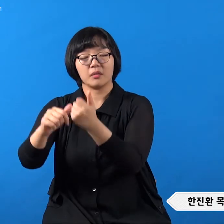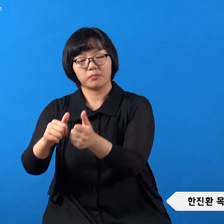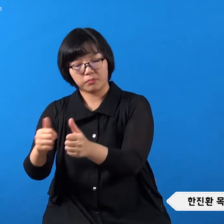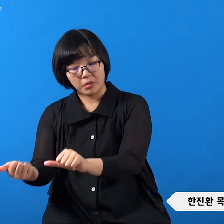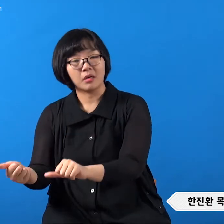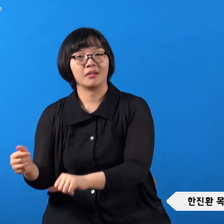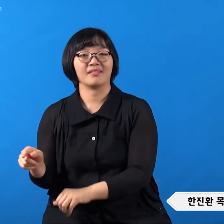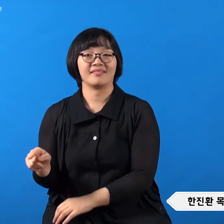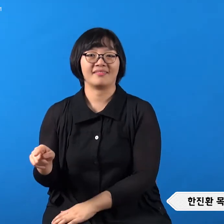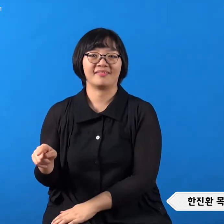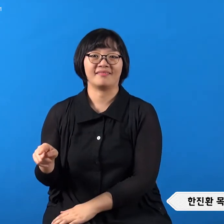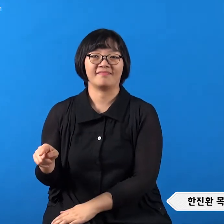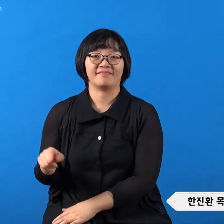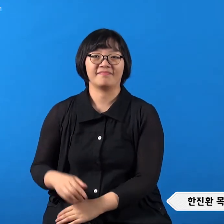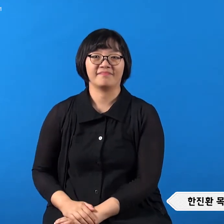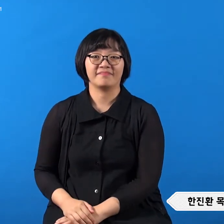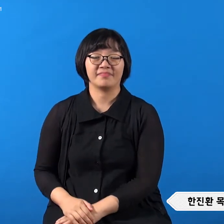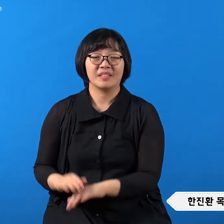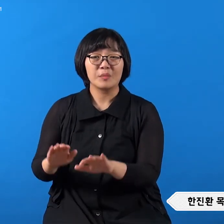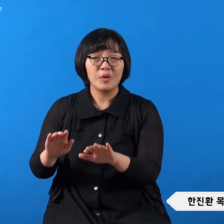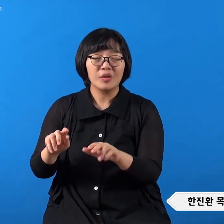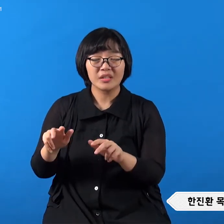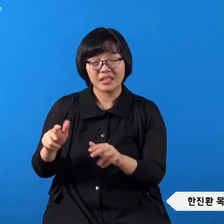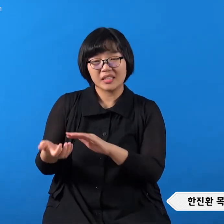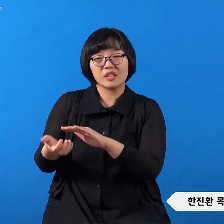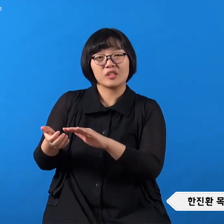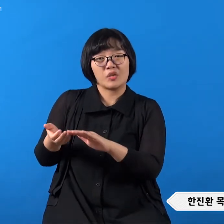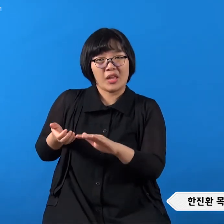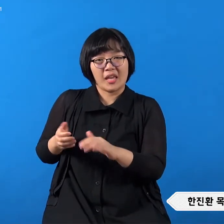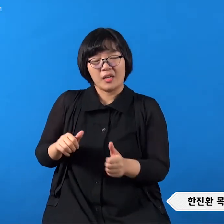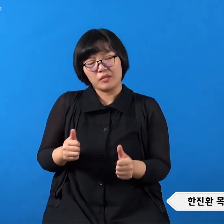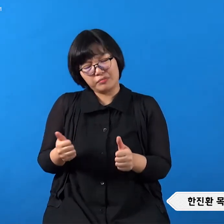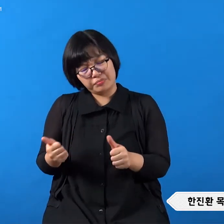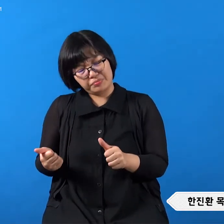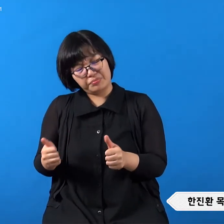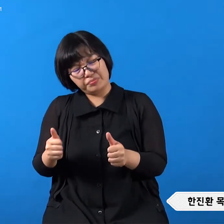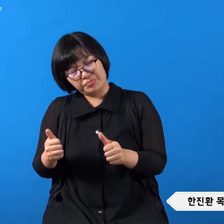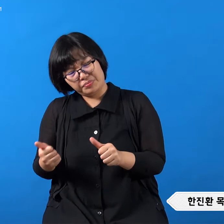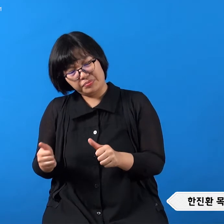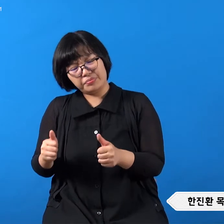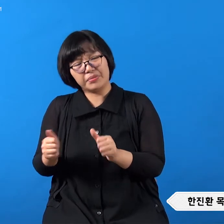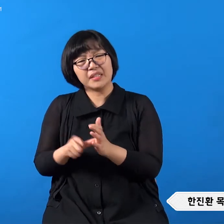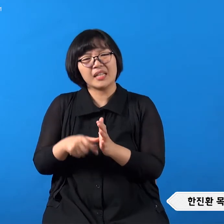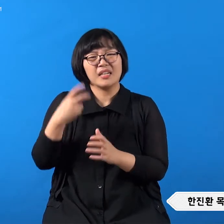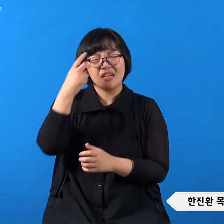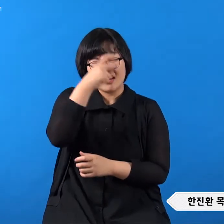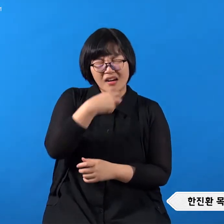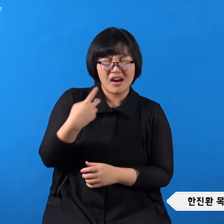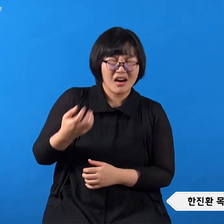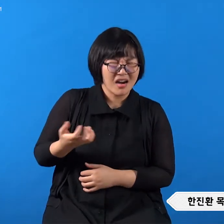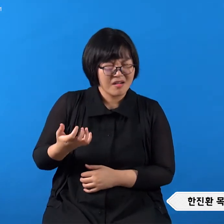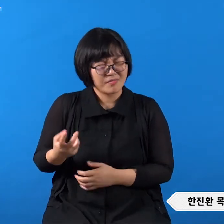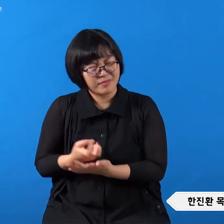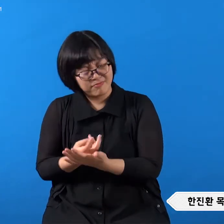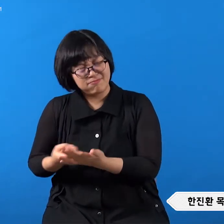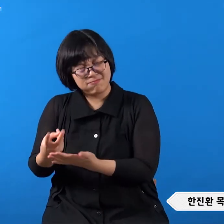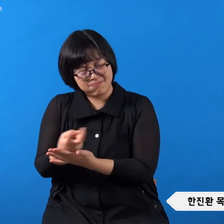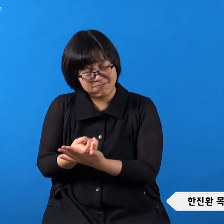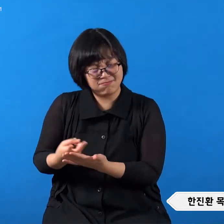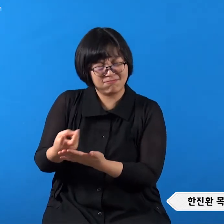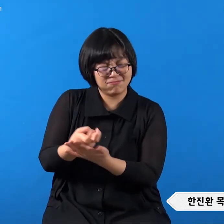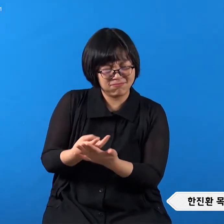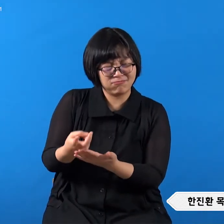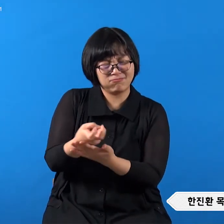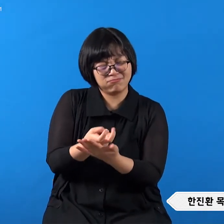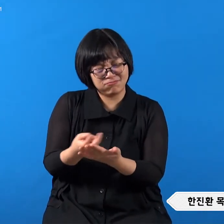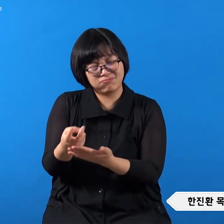가셨습니다. 그전까지 그렇게 막 힘들어하고 그랬는데 저를 마치 기다린 듯이 기다린